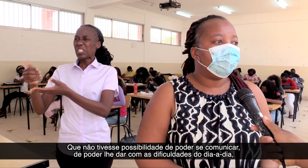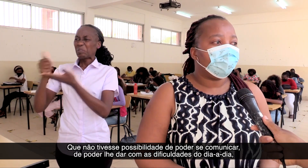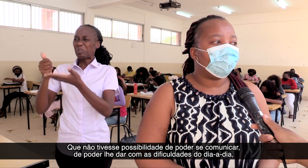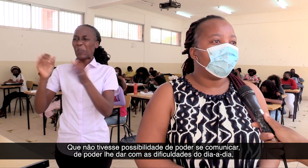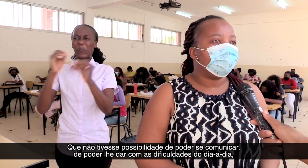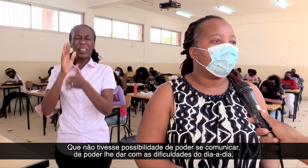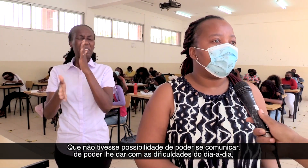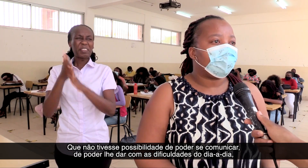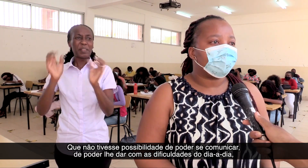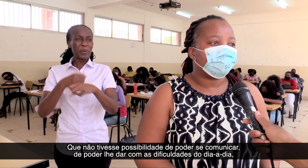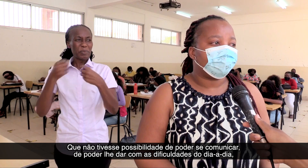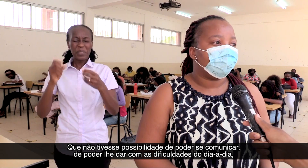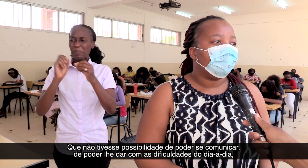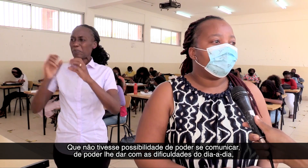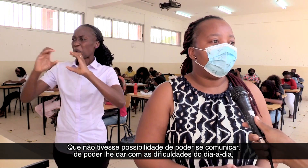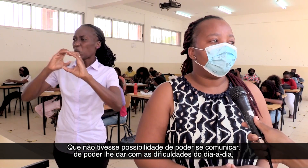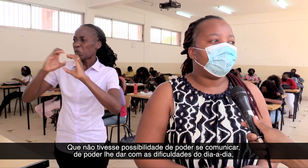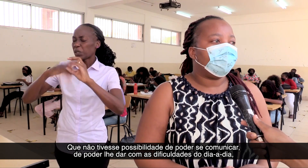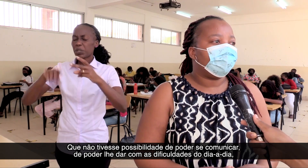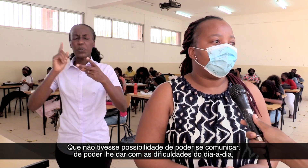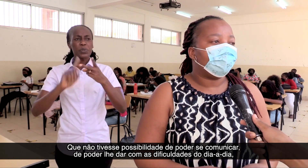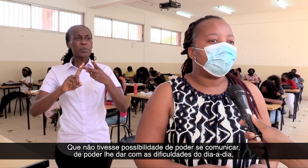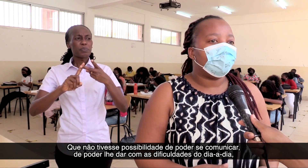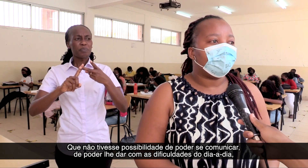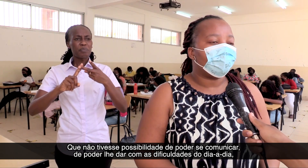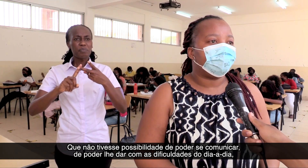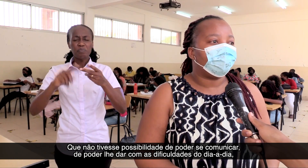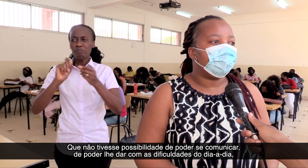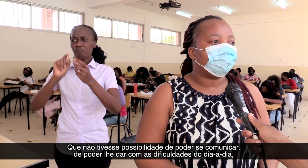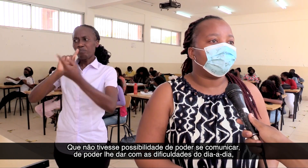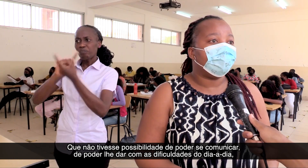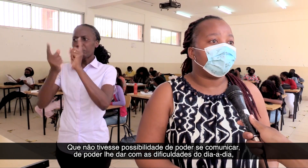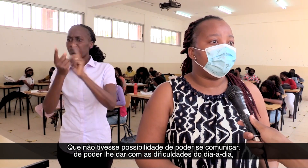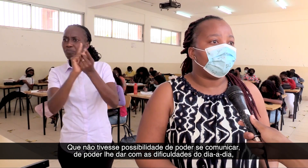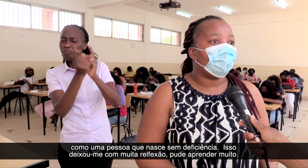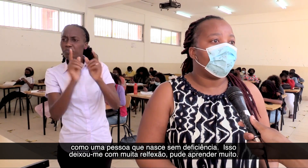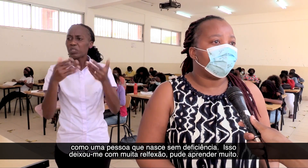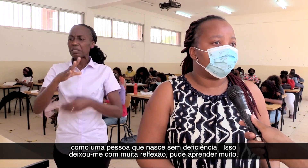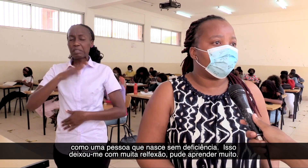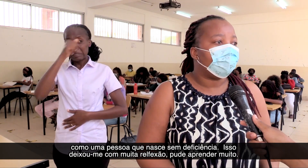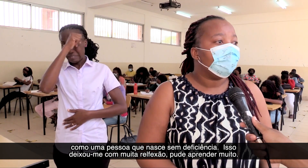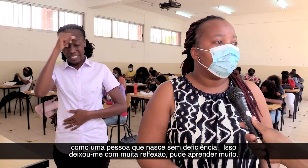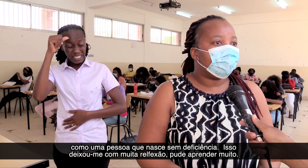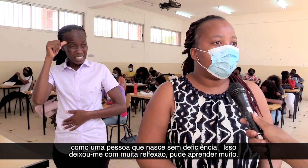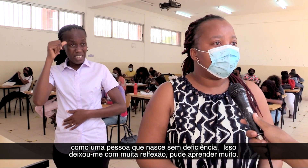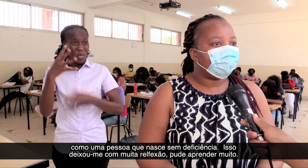poder comunicar-se, de poder lidar com as dificuldades do dia a dia, como uma pessoa que nasce